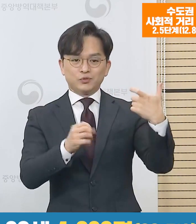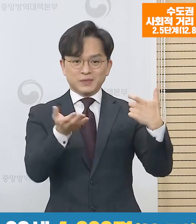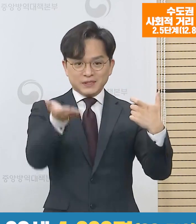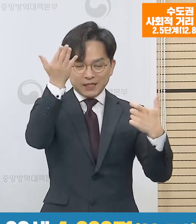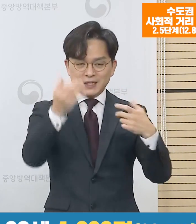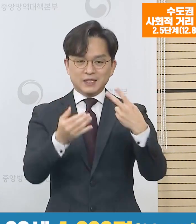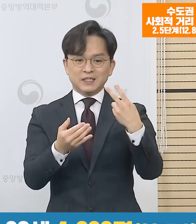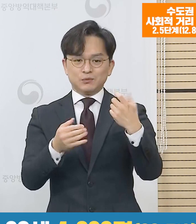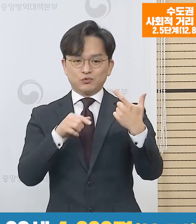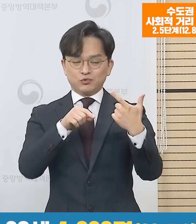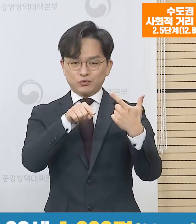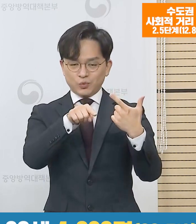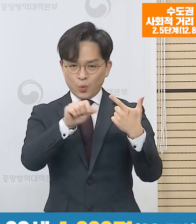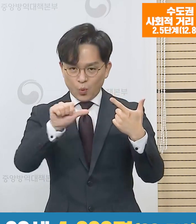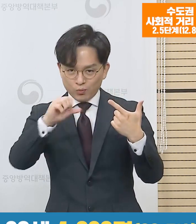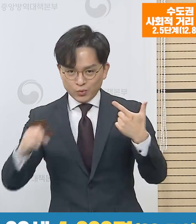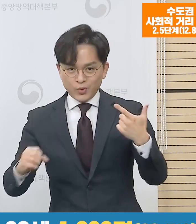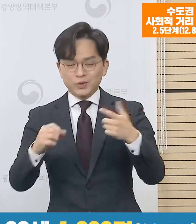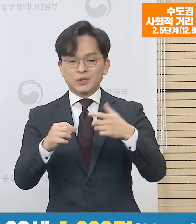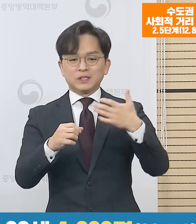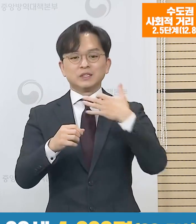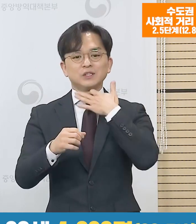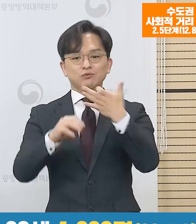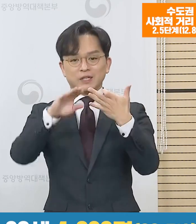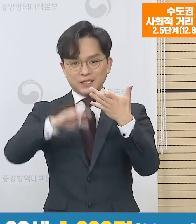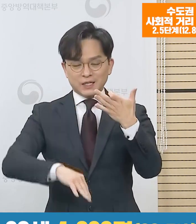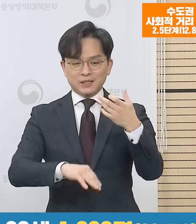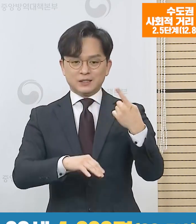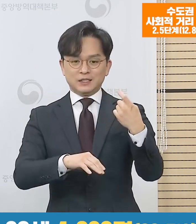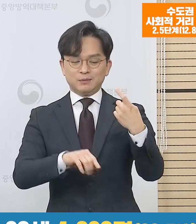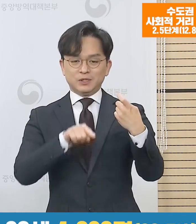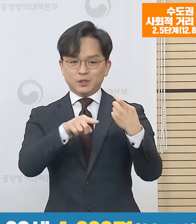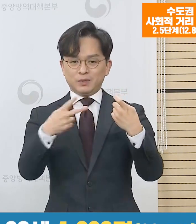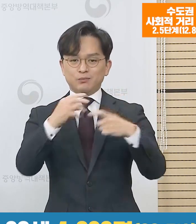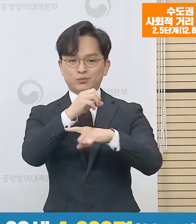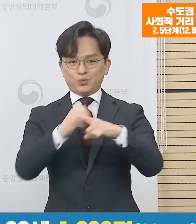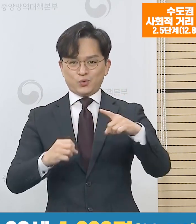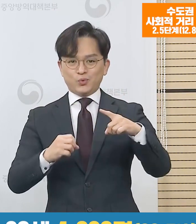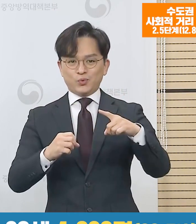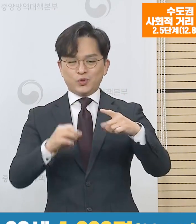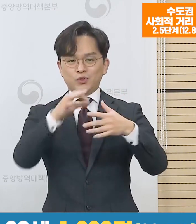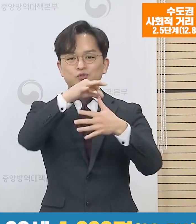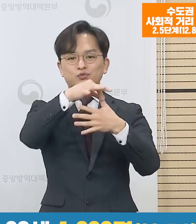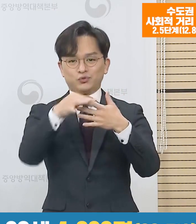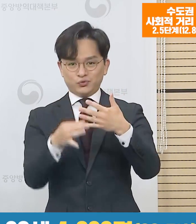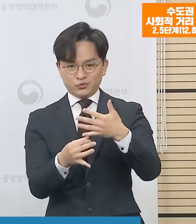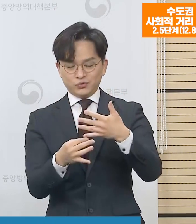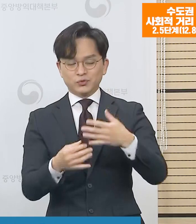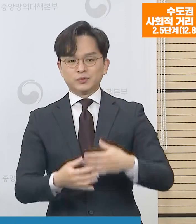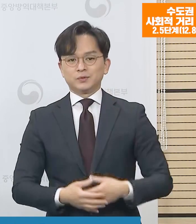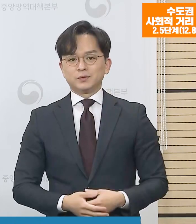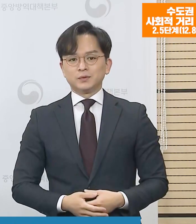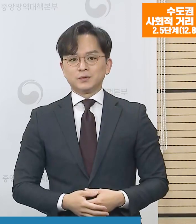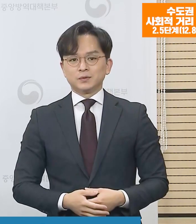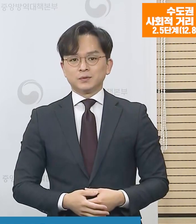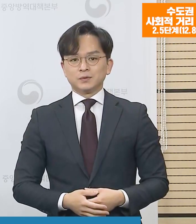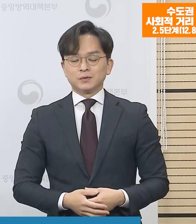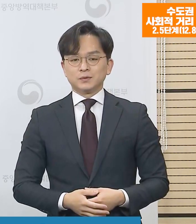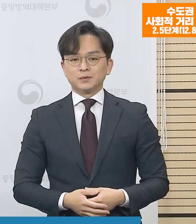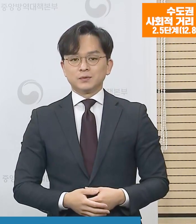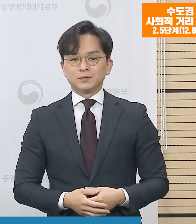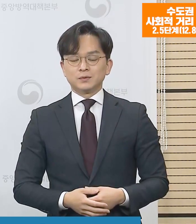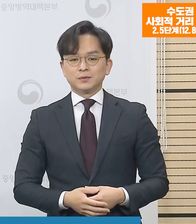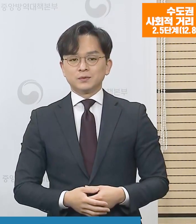이상이 26.5%, 그리고 19세 이하가 11.1% 순으로 발생을 하였습니다. 특히 사회활동이